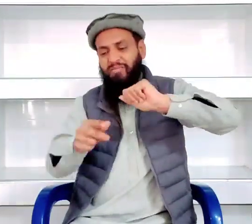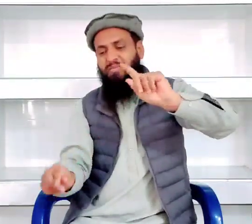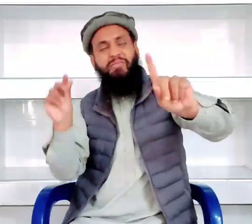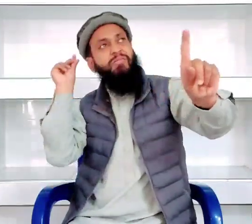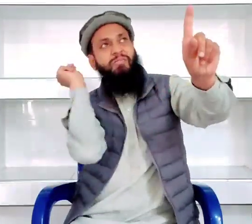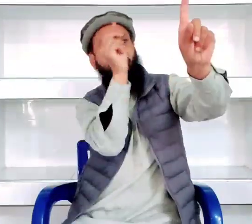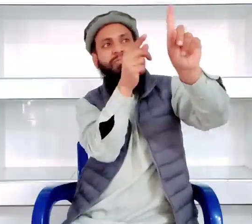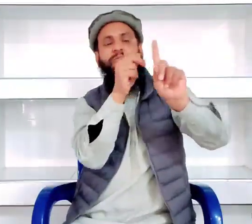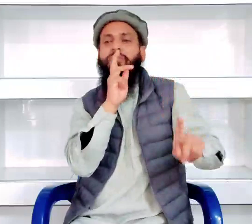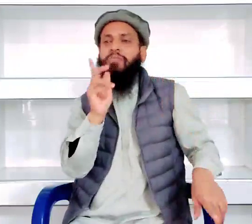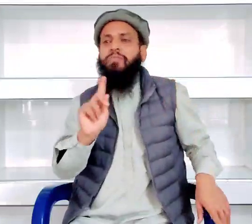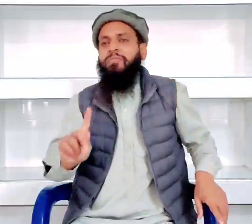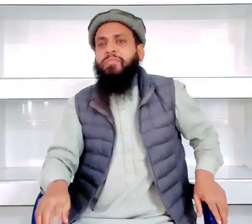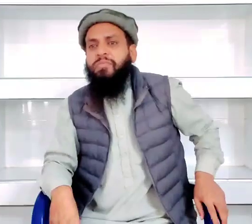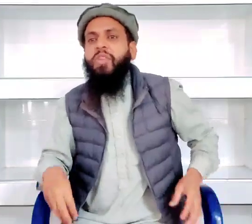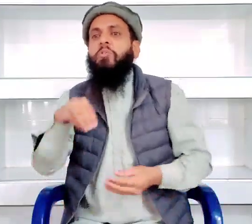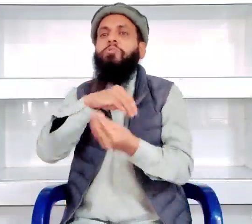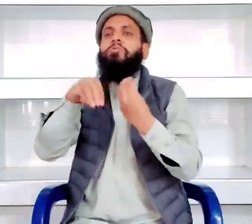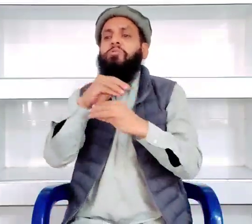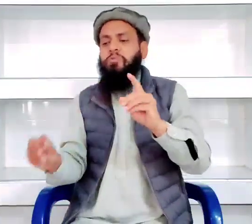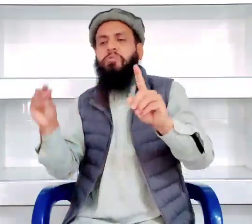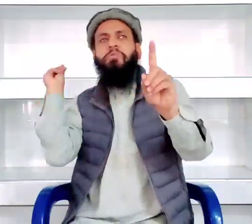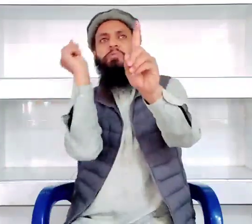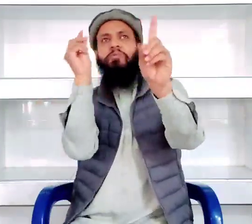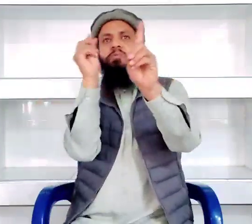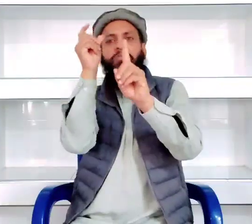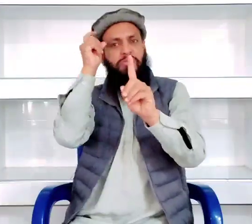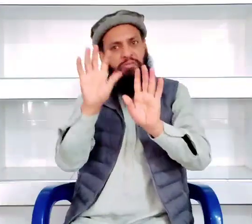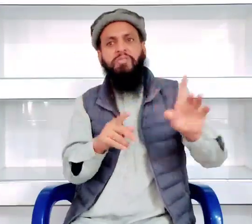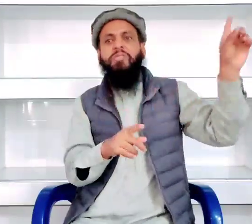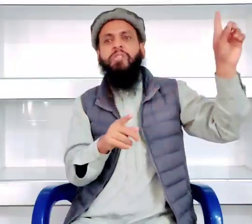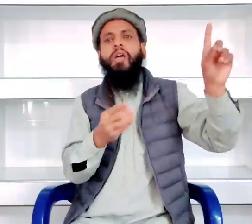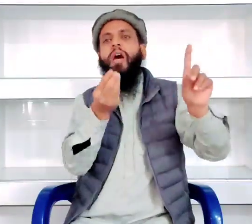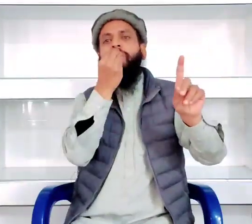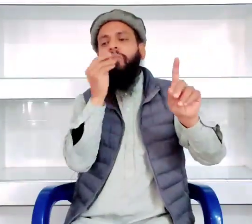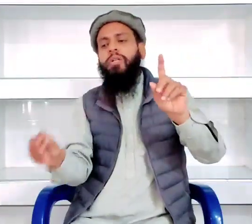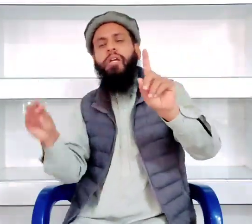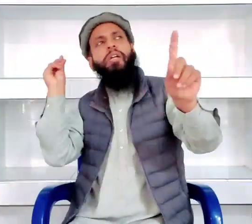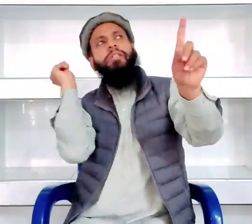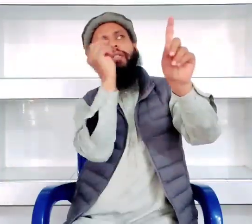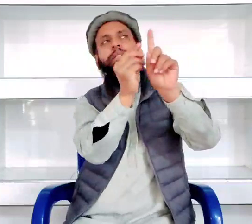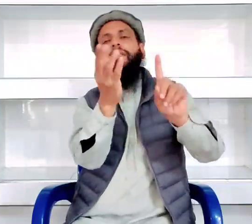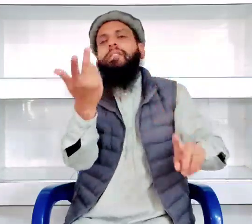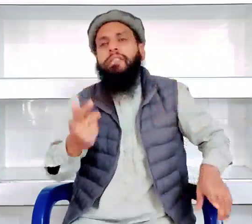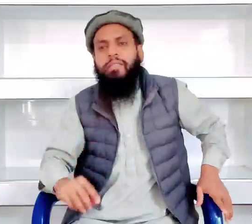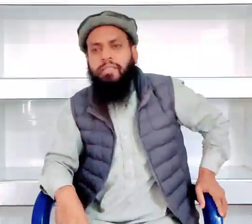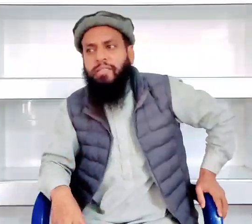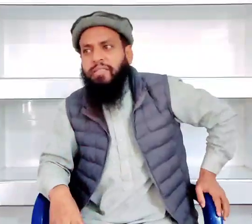چوہے دی شکل نہیں ہے اور اے دے اندر دھوکا بھی ہو سکتا ہے کہ کسے چیز ایسی نو تو کنتری بچ جائے جڑی جناب او قیمت تھوڑی